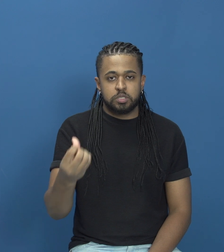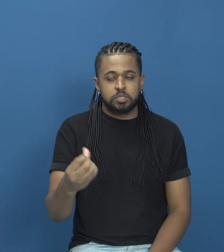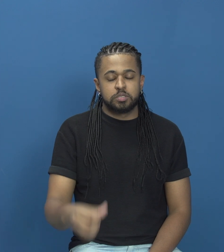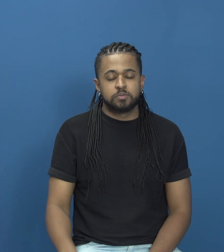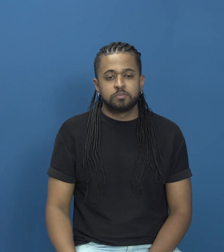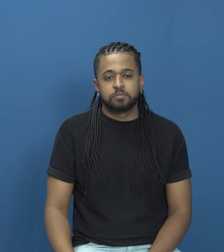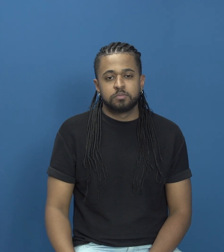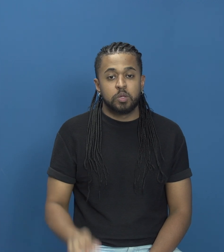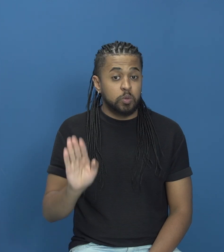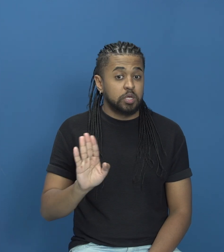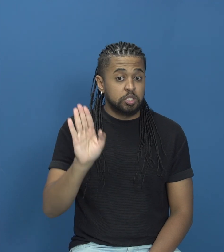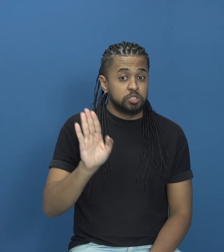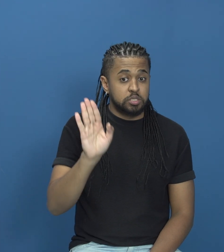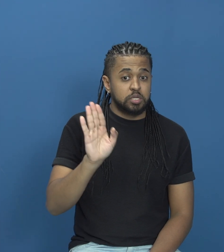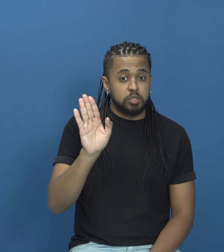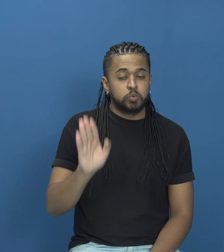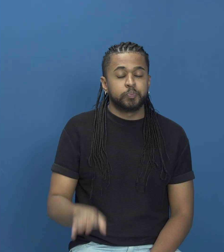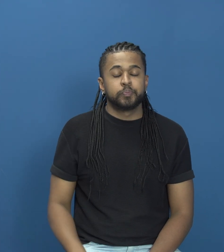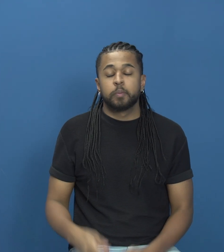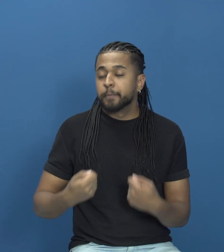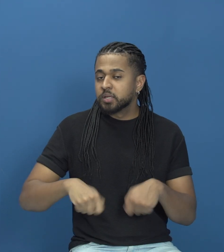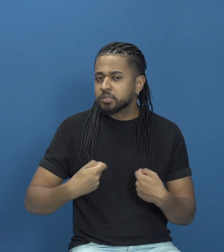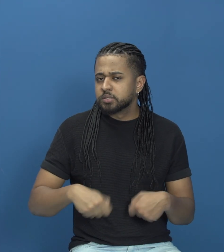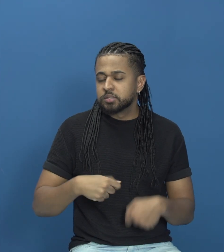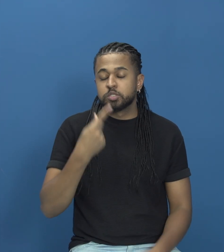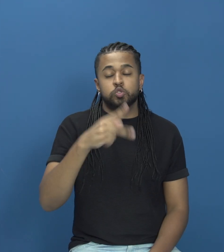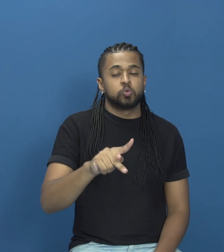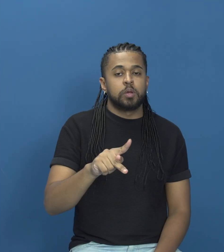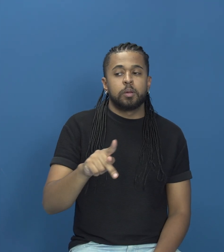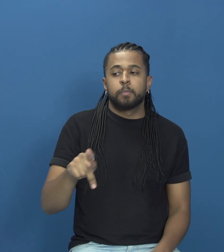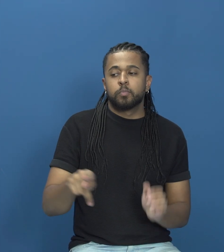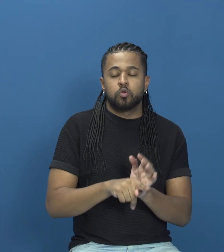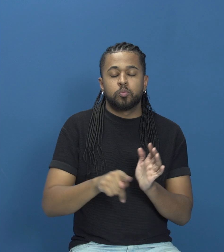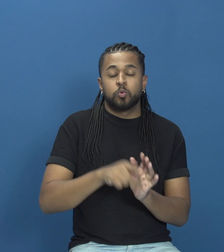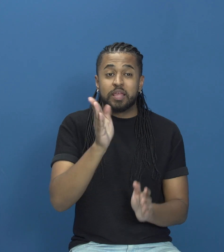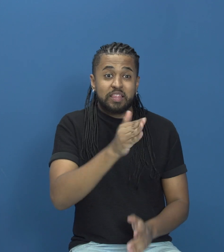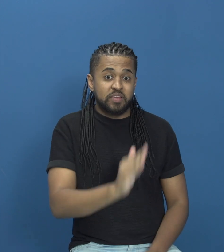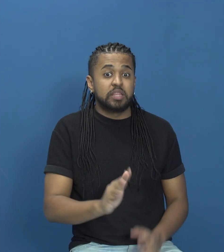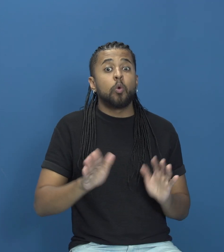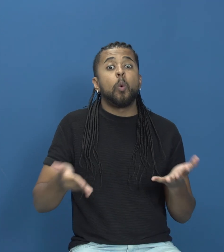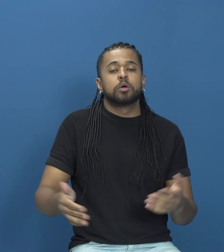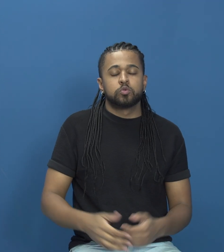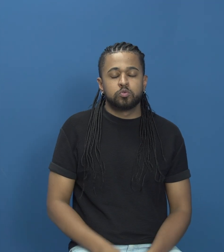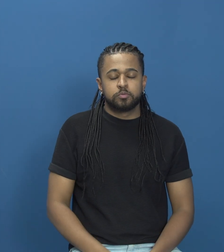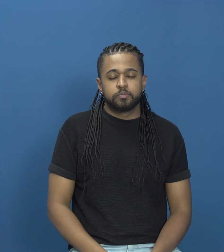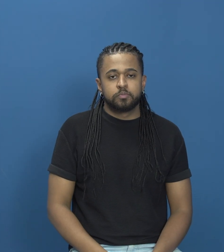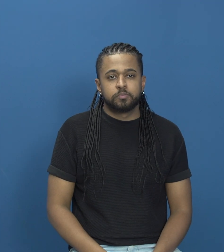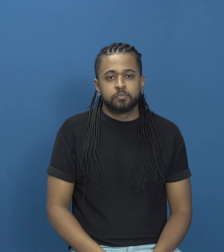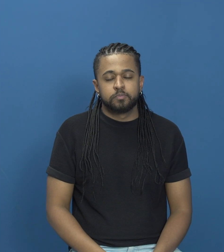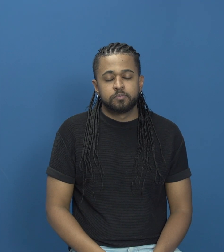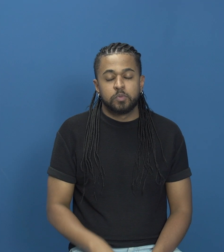11.9.6. O candidato a candidata deverá ter sua situação indeferida quando?